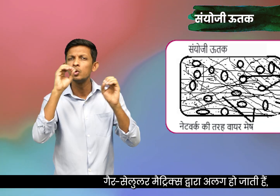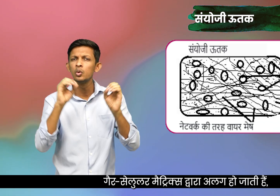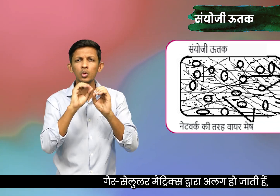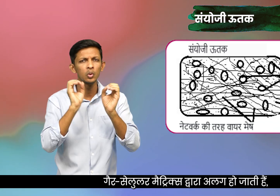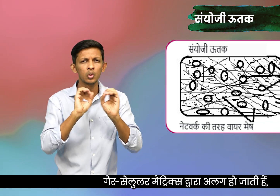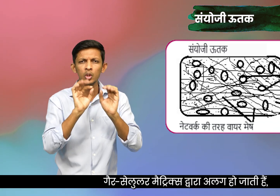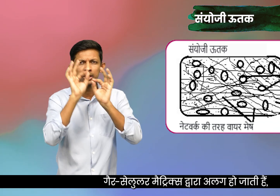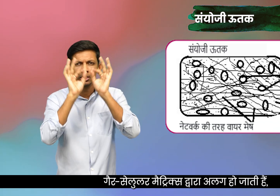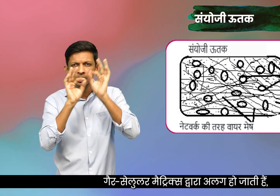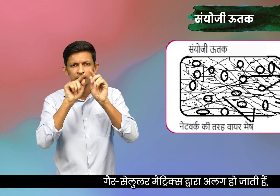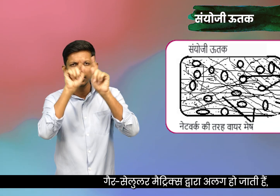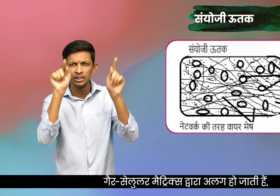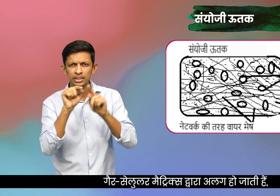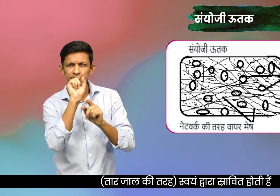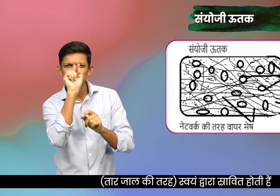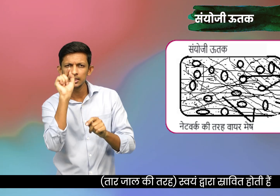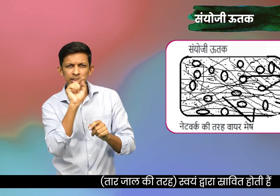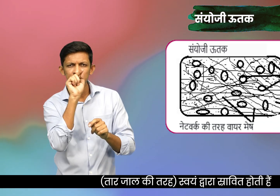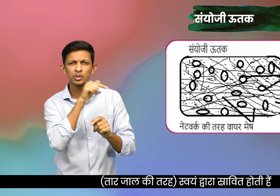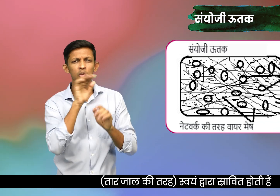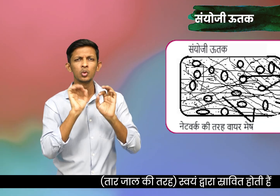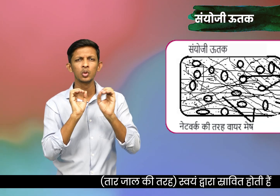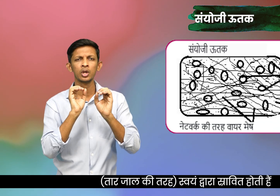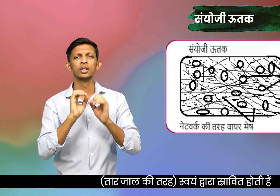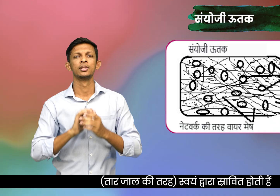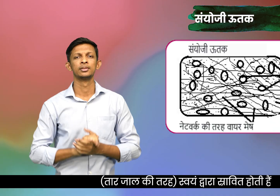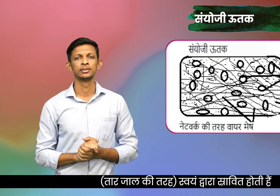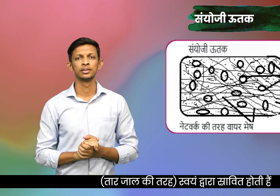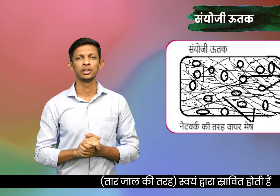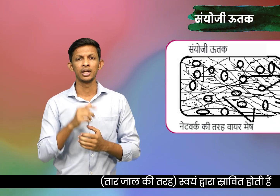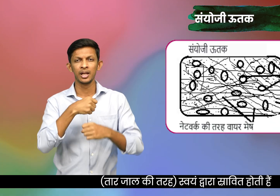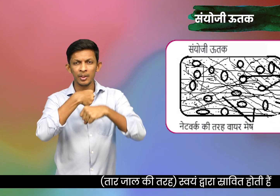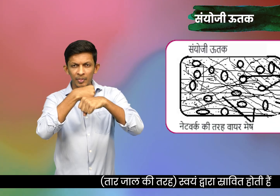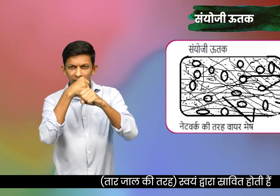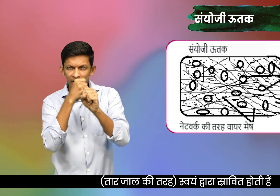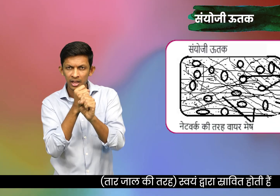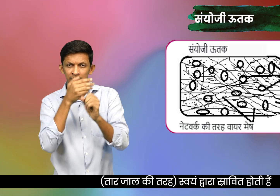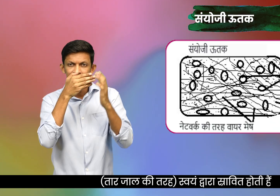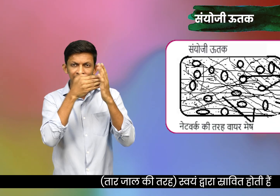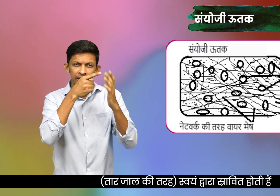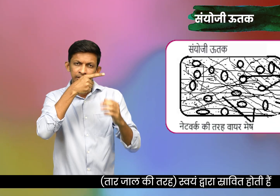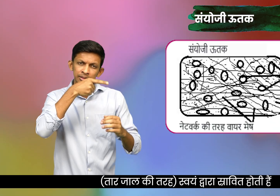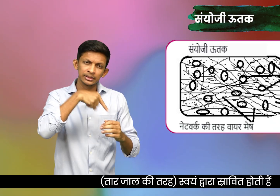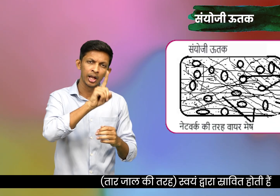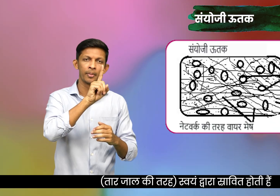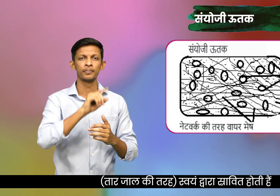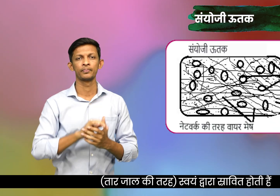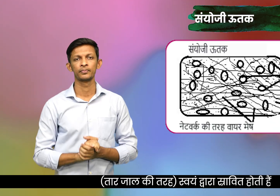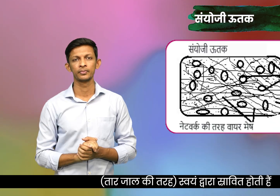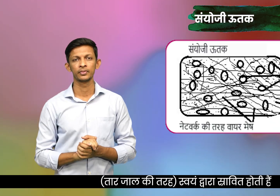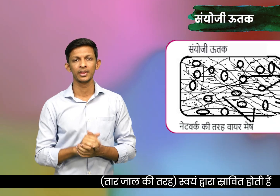मैट्रिक्स द्वारा अलग हो जाती है, तार जाल की तरह स्वयं द्वारा स्रावित होती है।